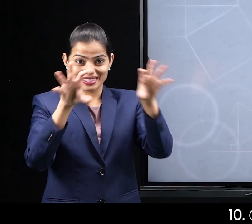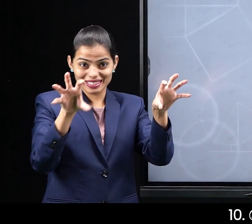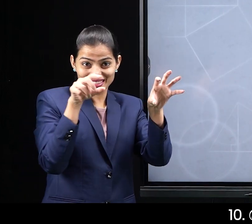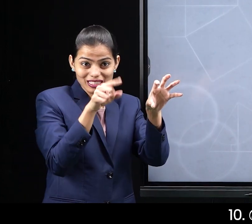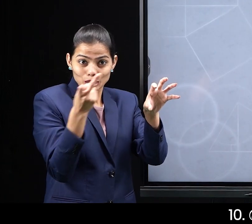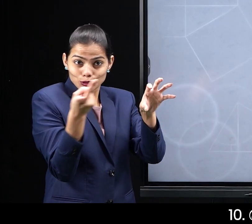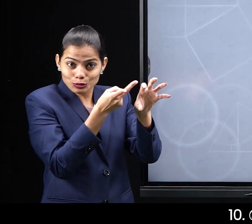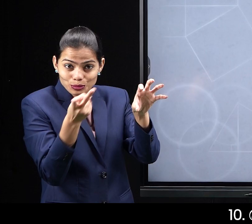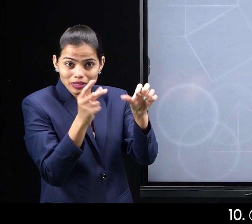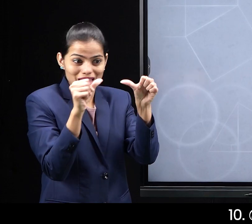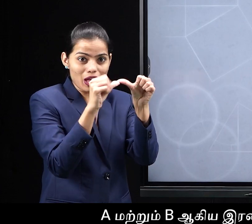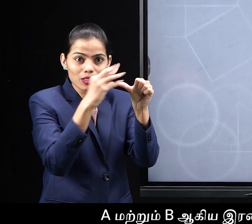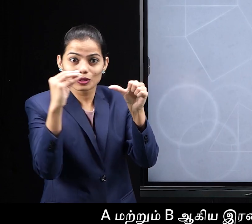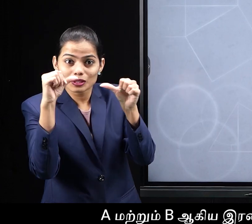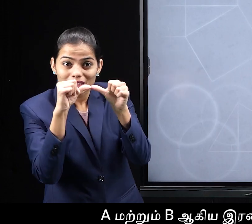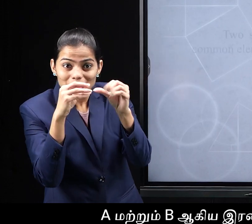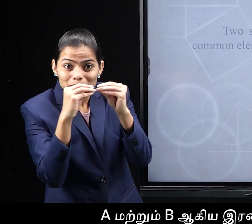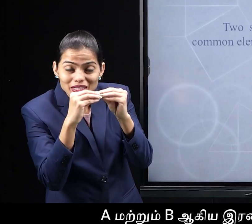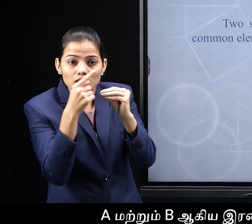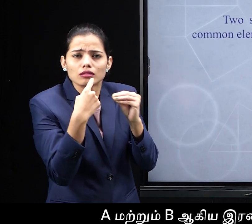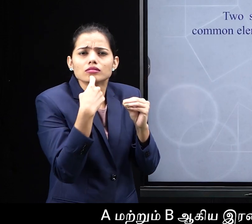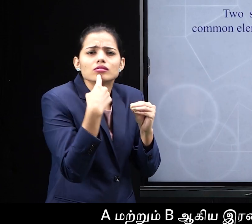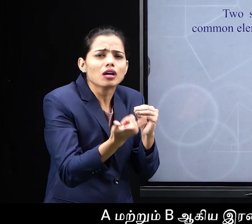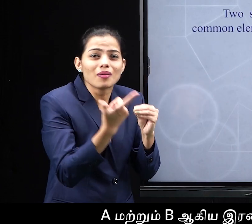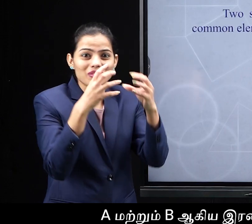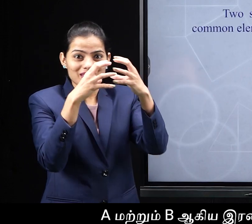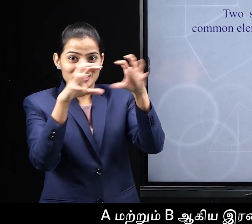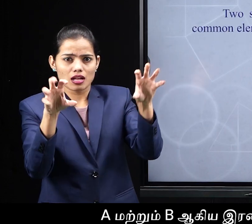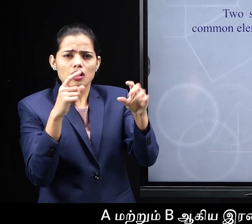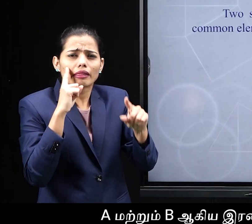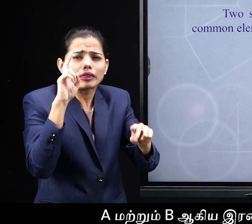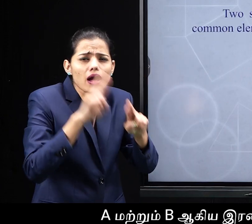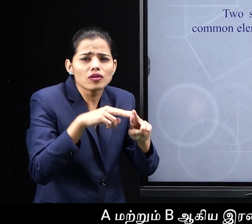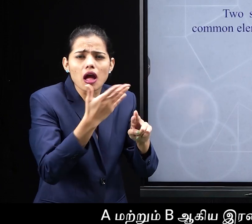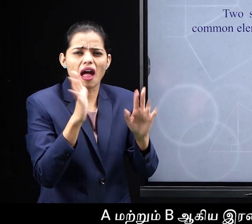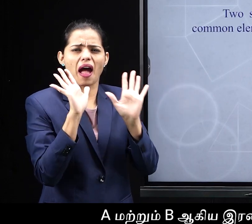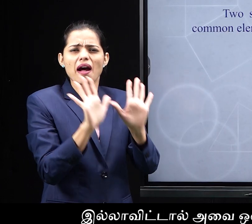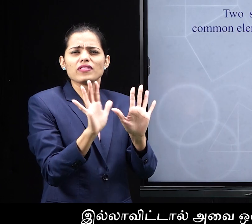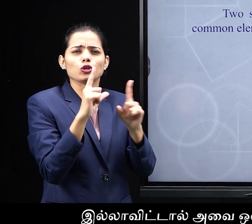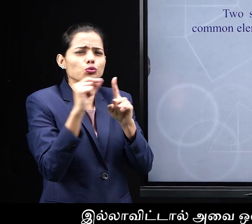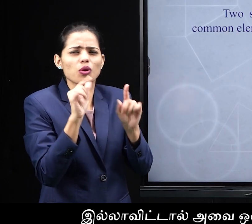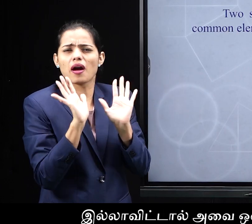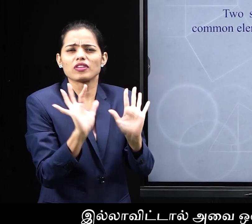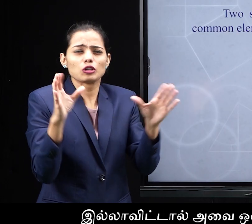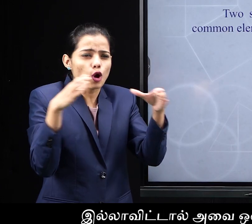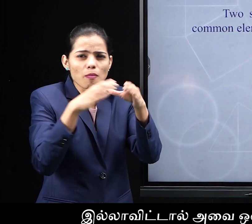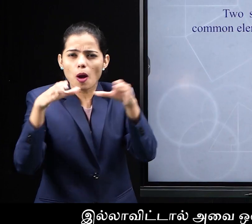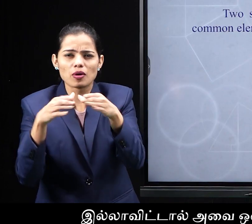வெட்டாகணம். ஏ மற்றும் பி ஆகிய இரண்டு கணங்கள் பொதுவான கூறுகள் இல்லாவிட்டால் அவை ஒன்றிணைந்தவை